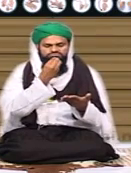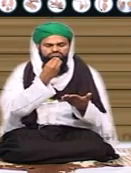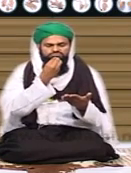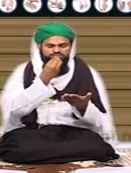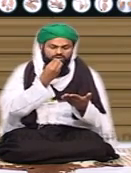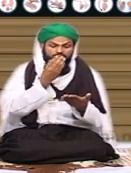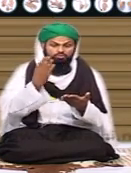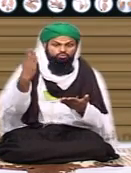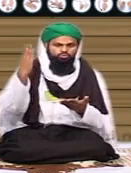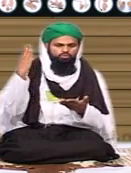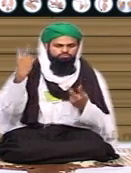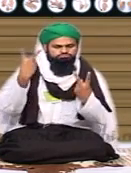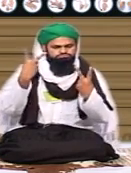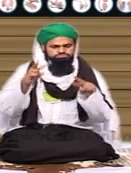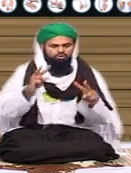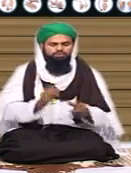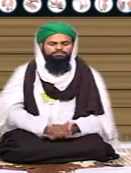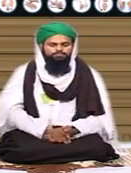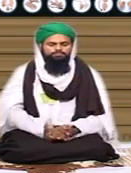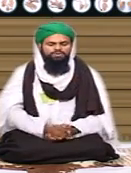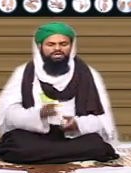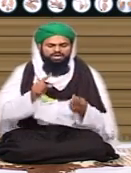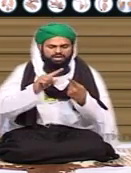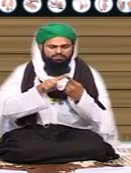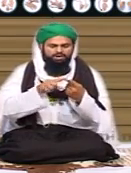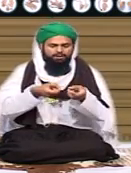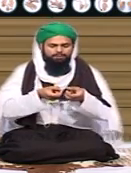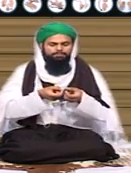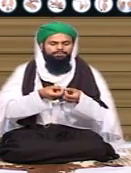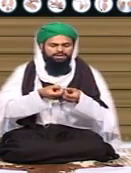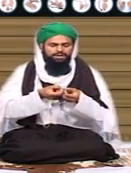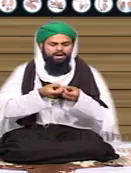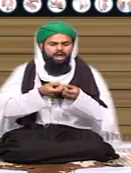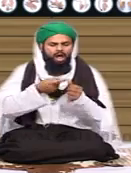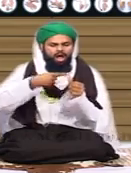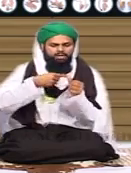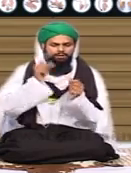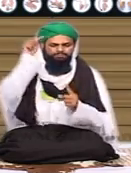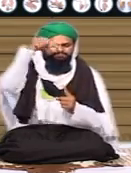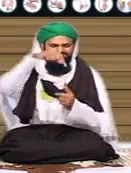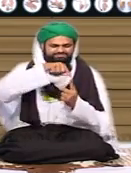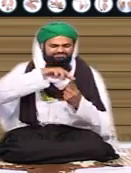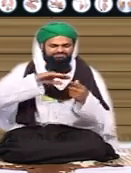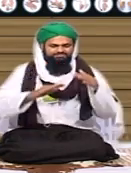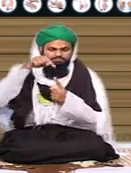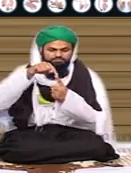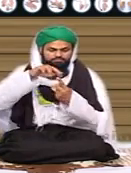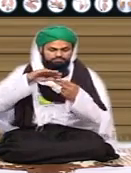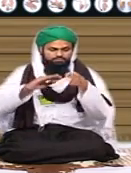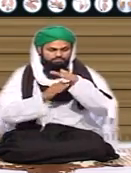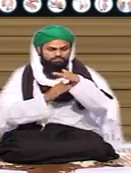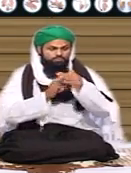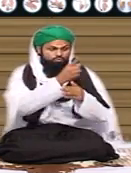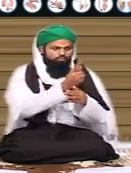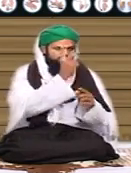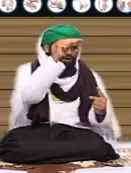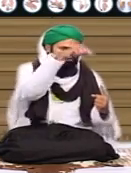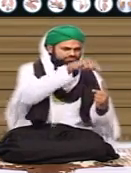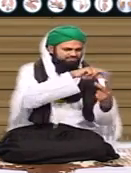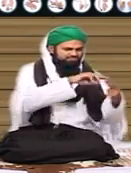کمانا بہت بڑا ثواب ہے۔ حضرت اوزاعی نے سیدنا ابراہیم بن ادم رحمۃ اللہ تعالی علیہ کو ایک بار دیکھا